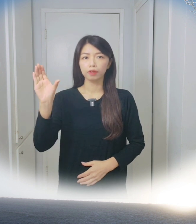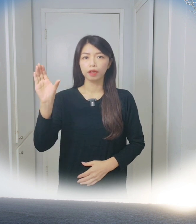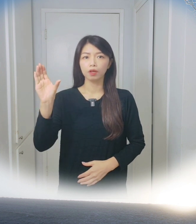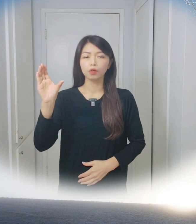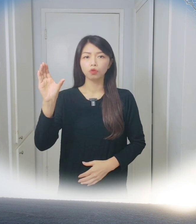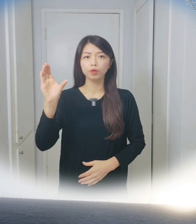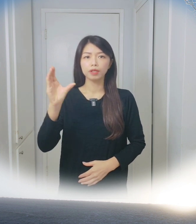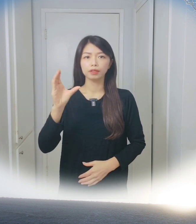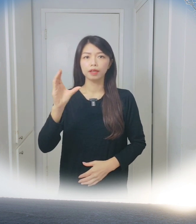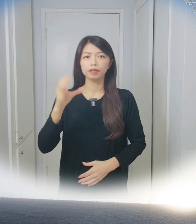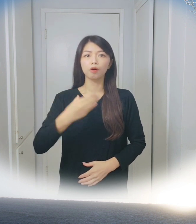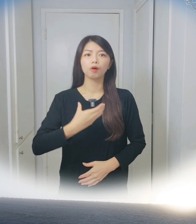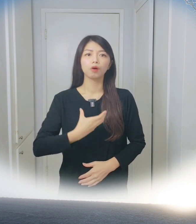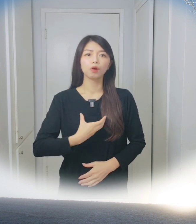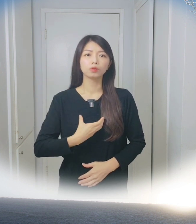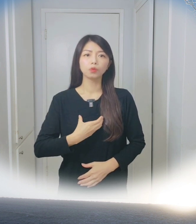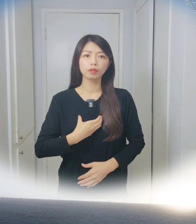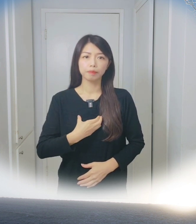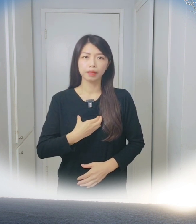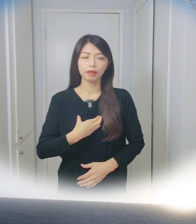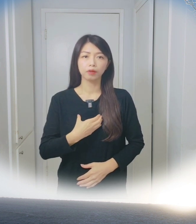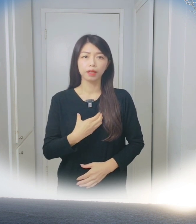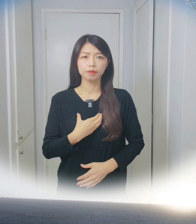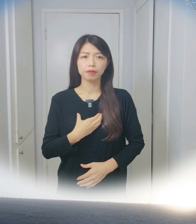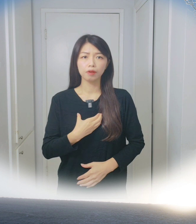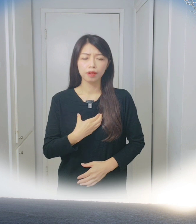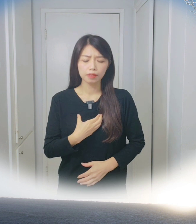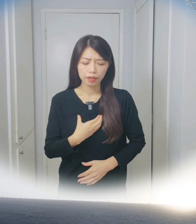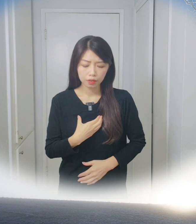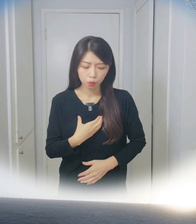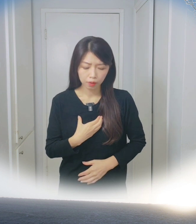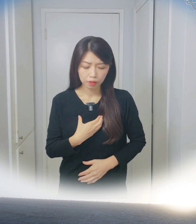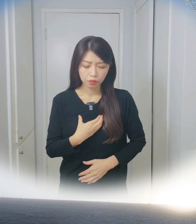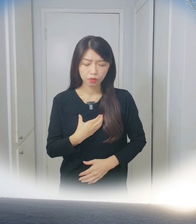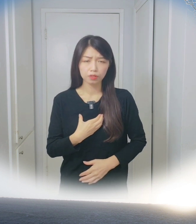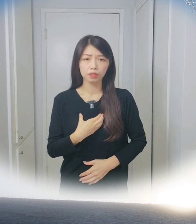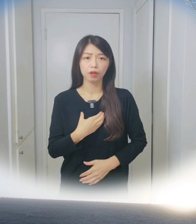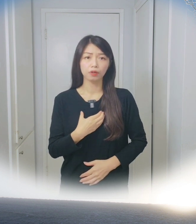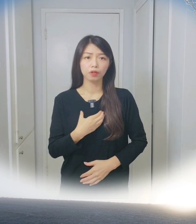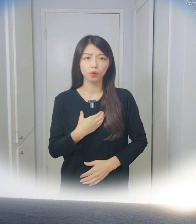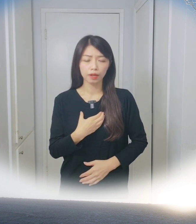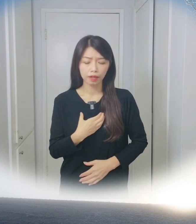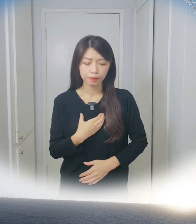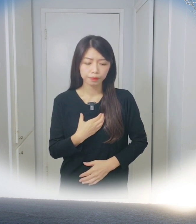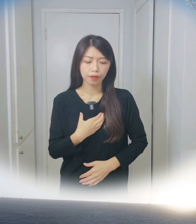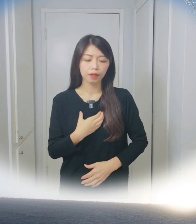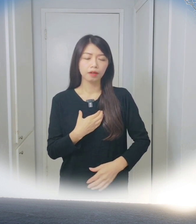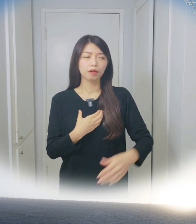아니라 이렇게 구부린 상태에서 손끝만 이렇게 대시면서 살짝 고개를 숙여주시는 거예요.